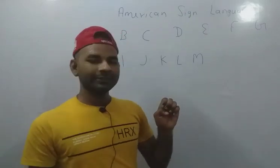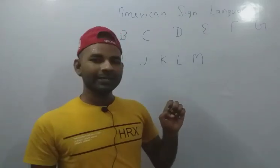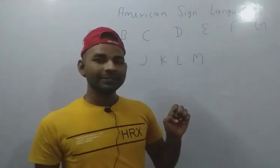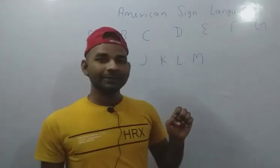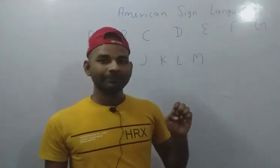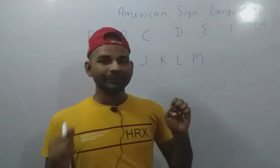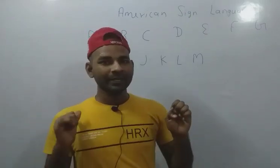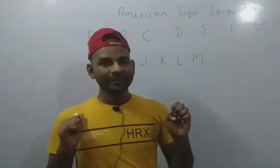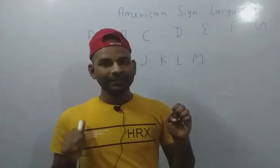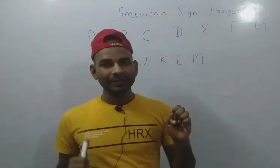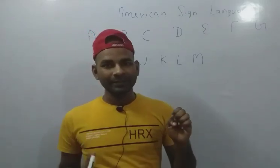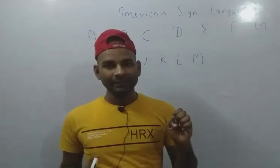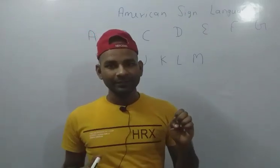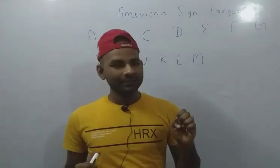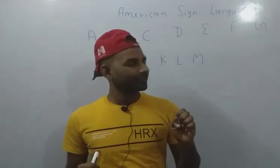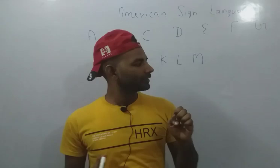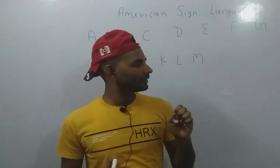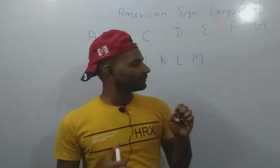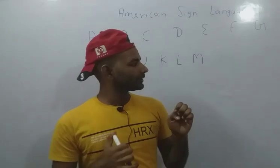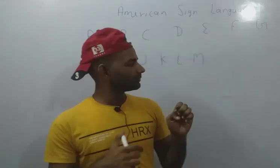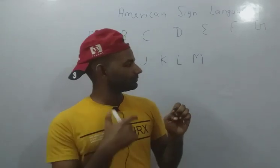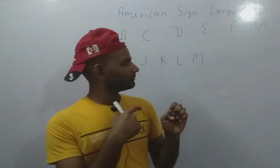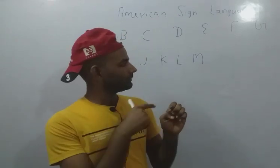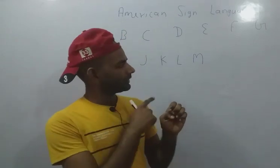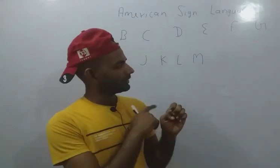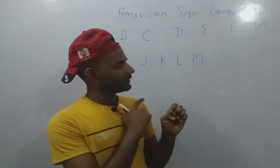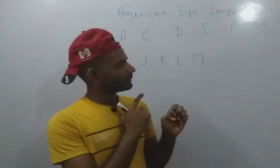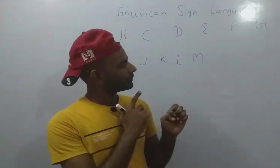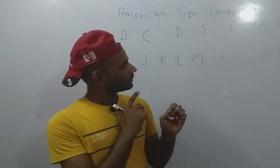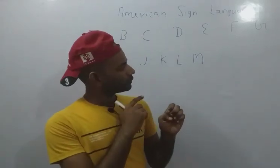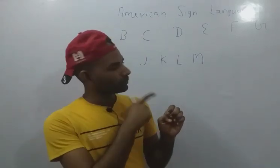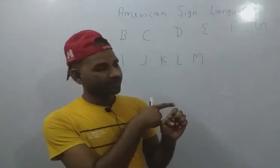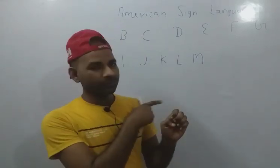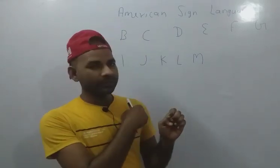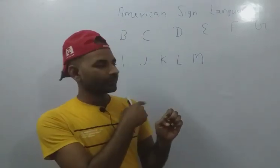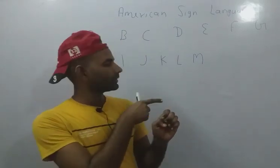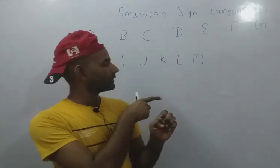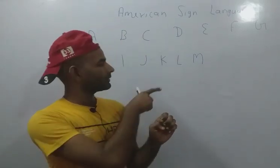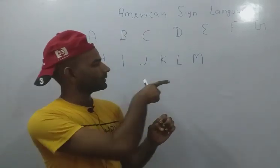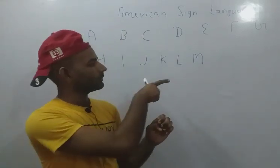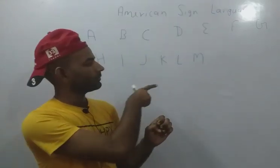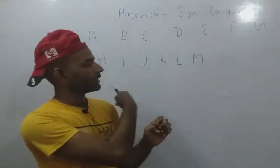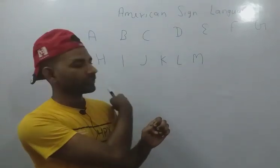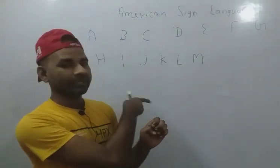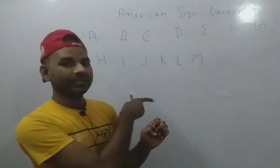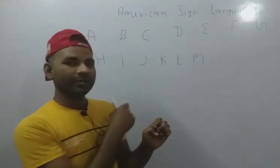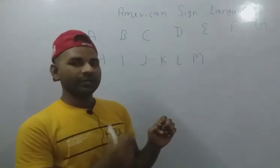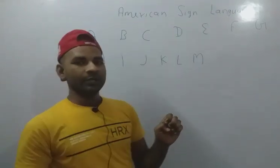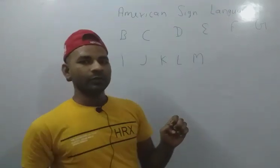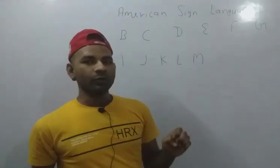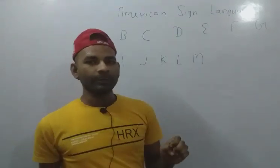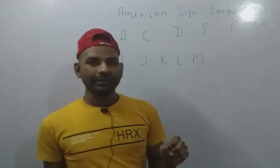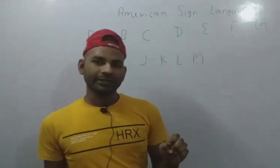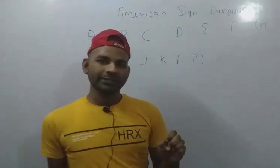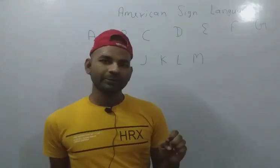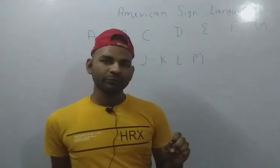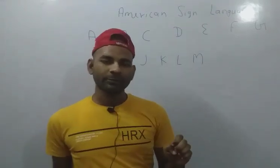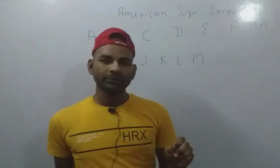ही। कल मतलब इसमें और जो बचे हुए शब्द हैं इधर, मतलब अक्षर हैं, वो मैं कल की वीडियो में आपको बता